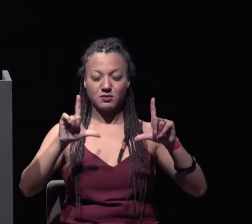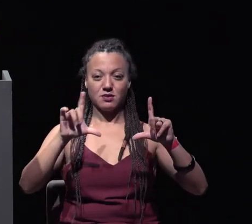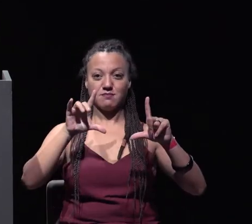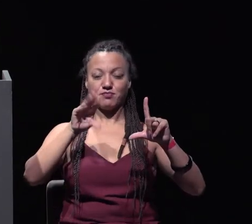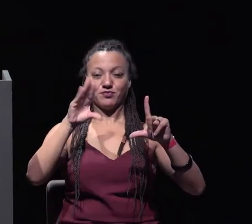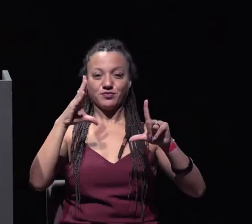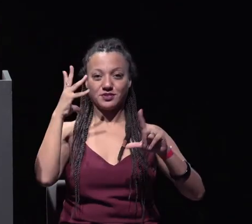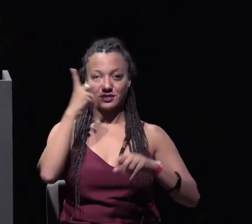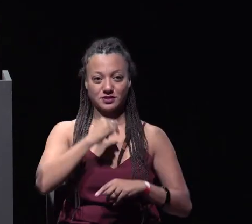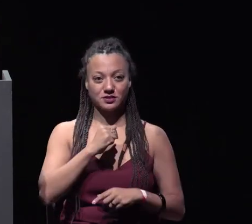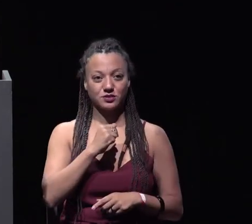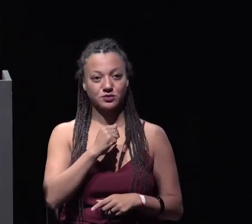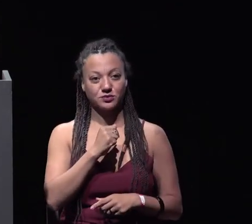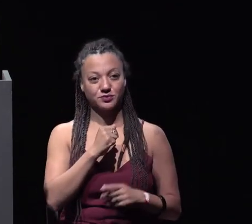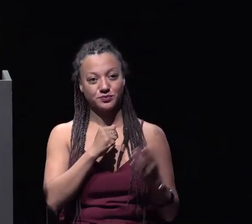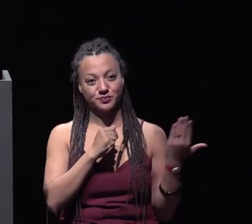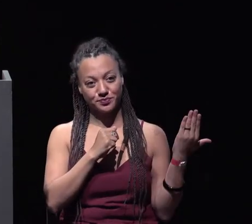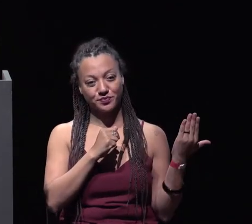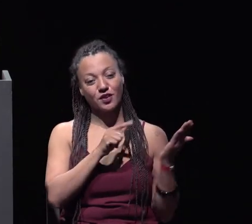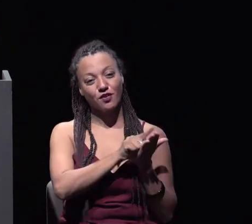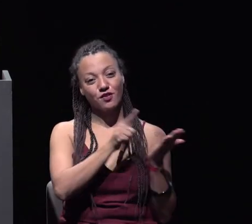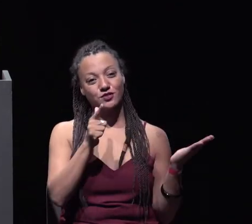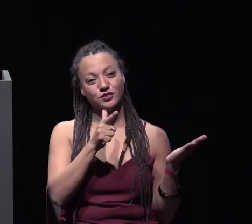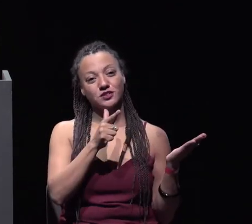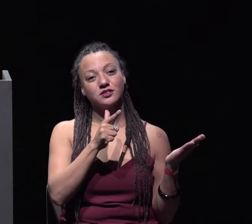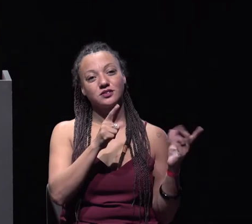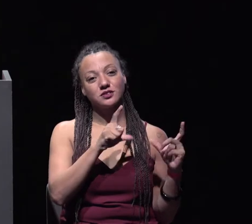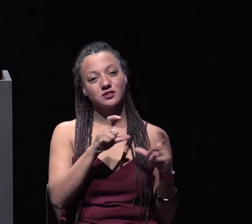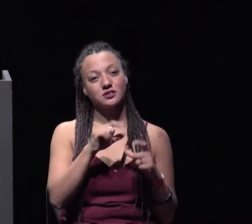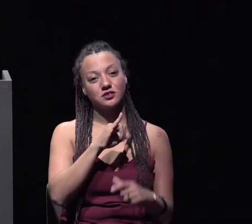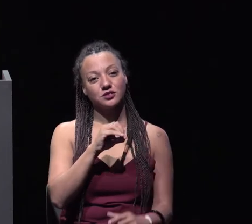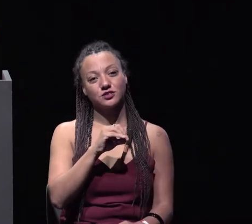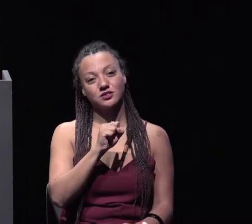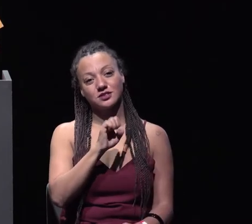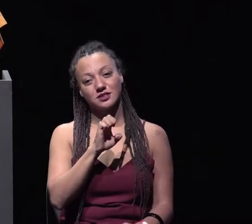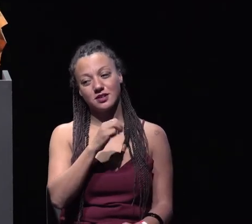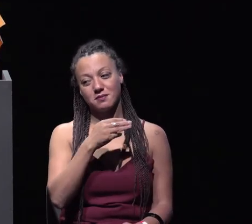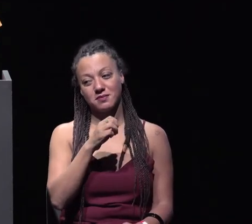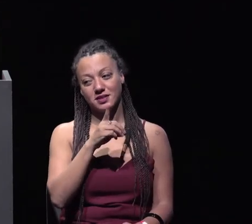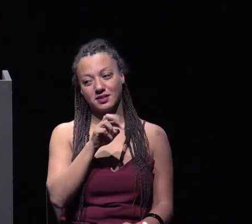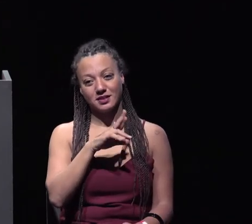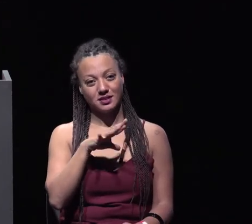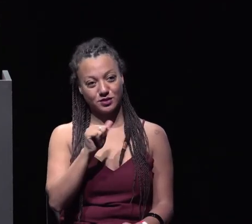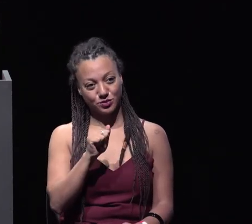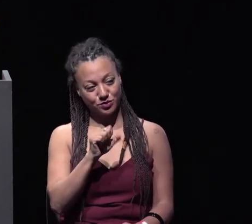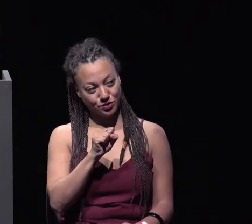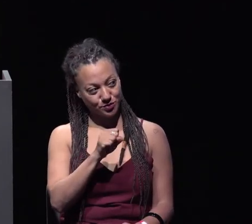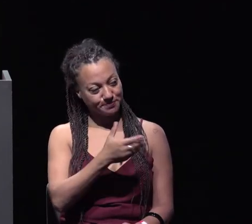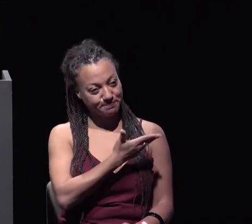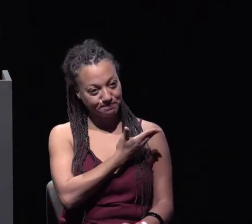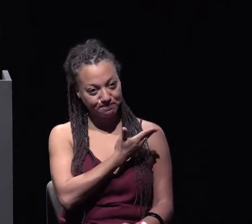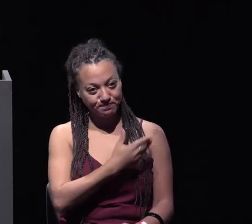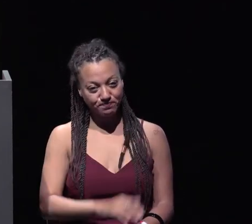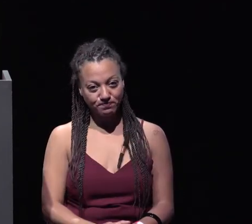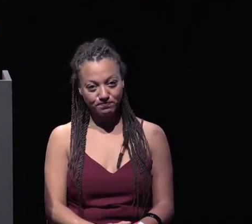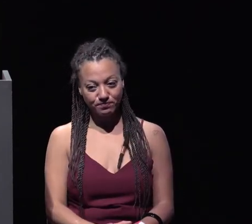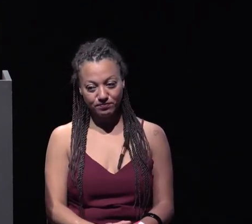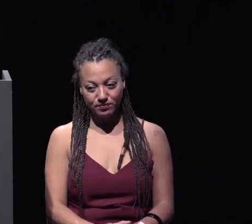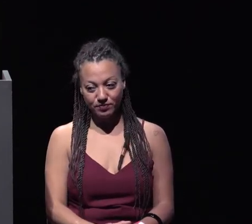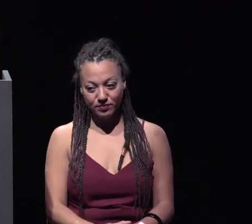do fotojornalista josé medeiros né ah ah